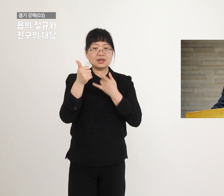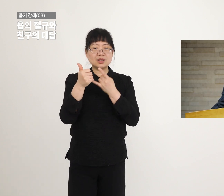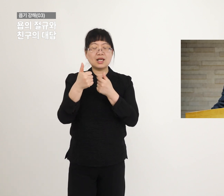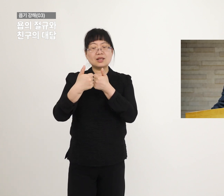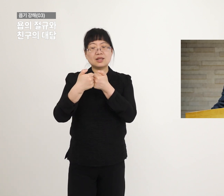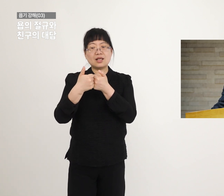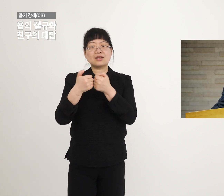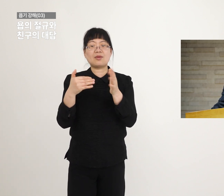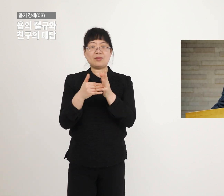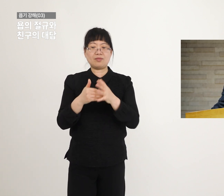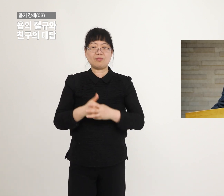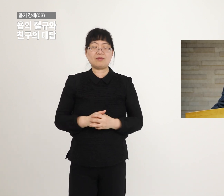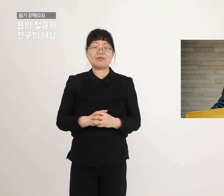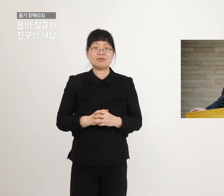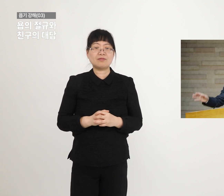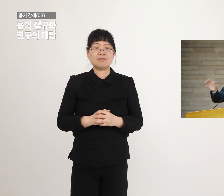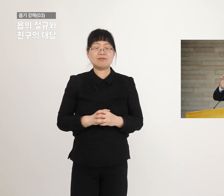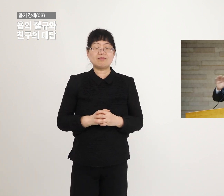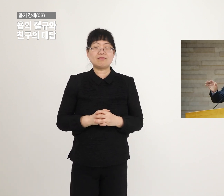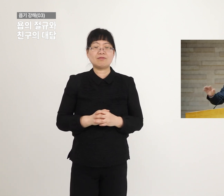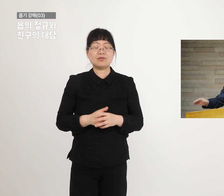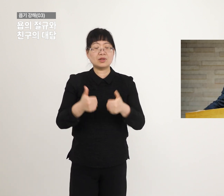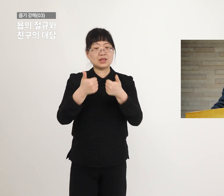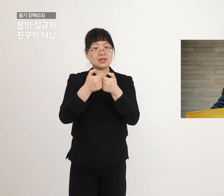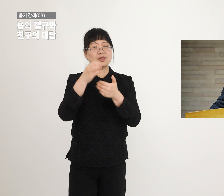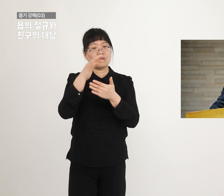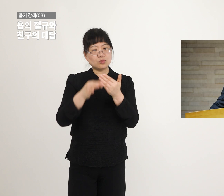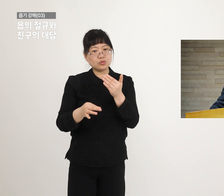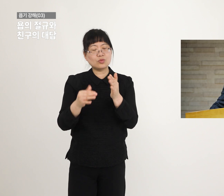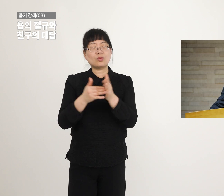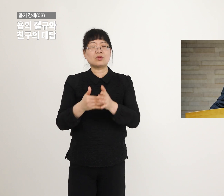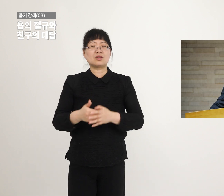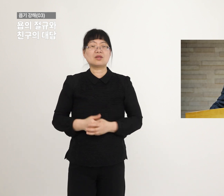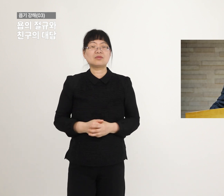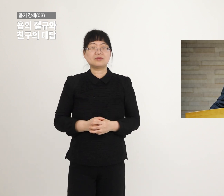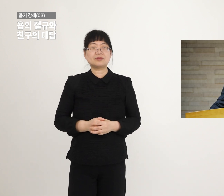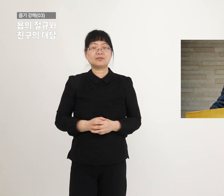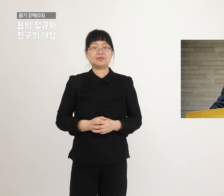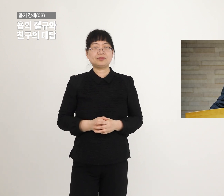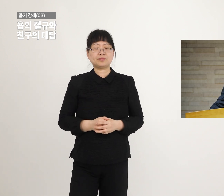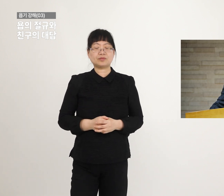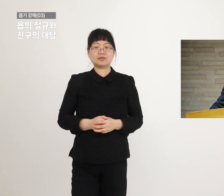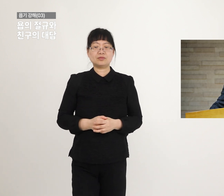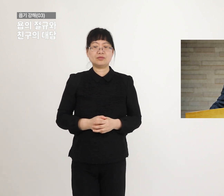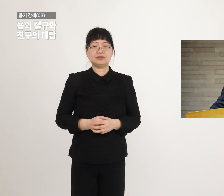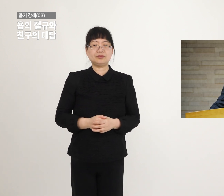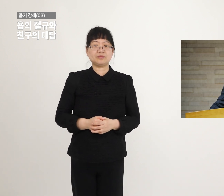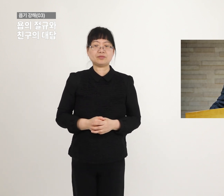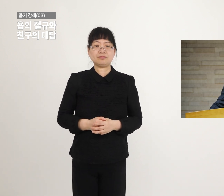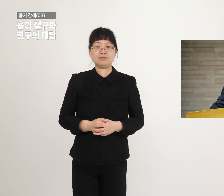했어요. 이게 상담 프로예요. 그런데